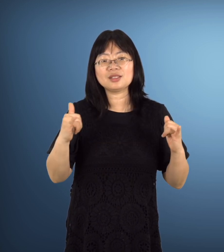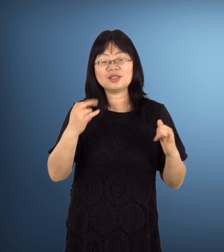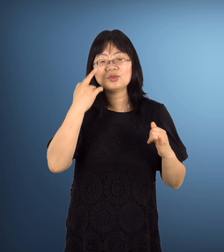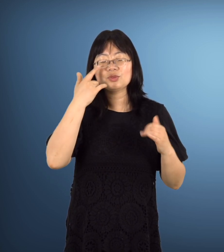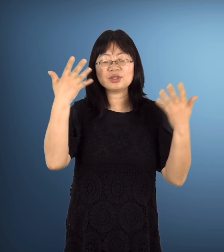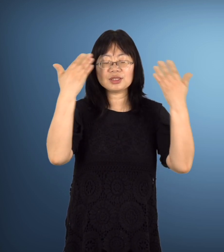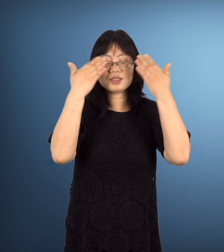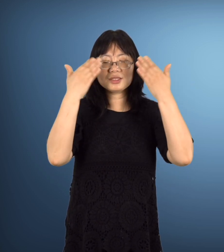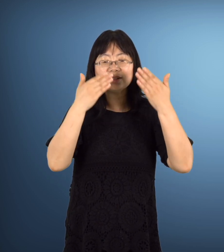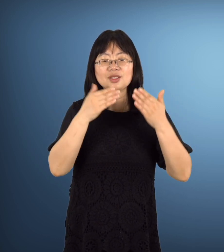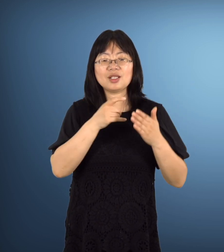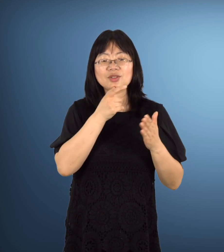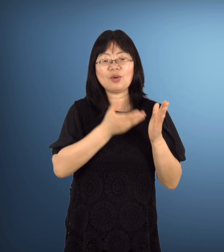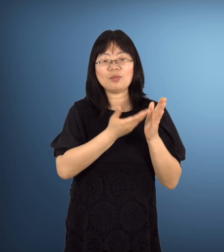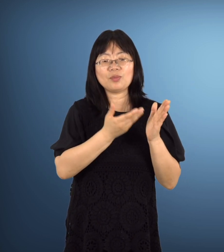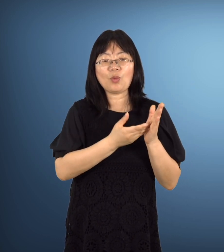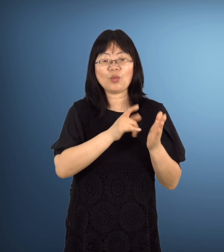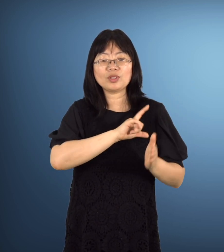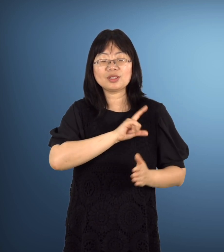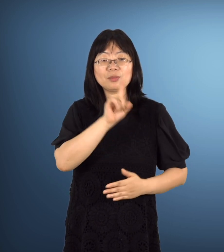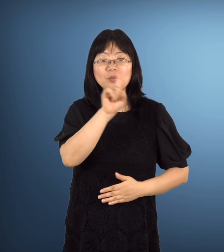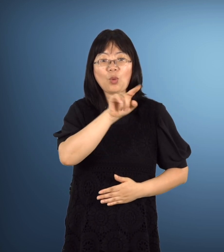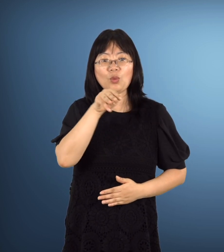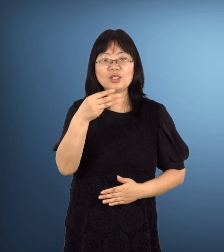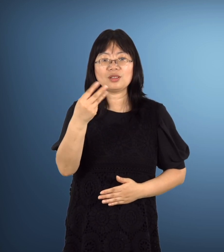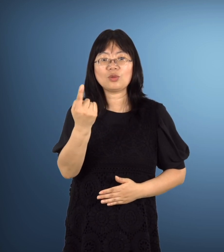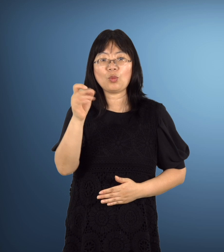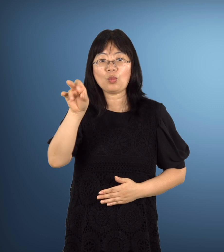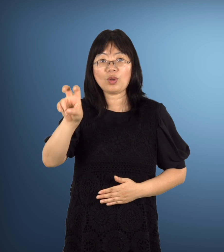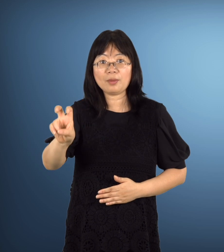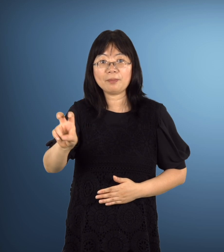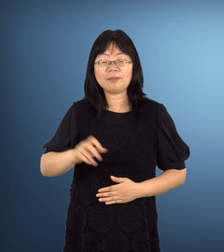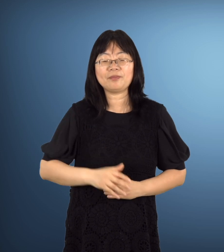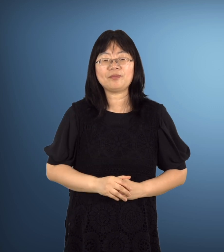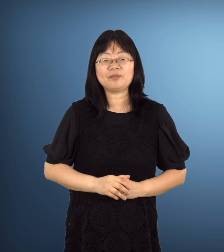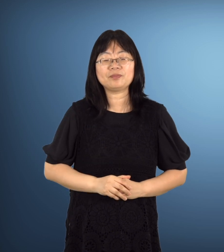씻은 연못 이름이 뭐요? 실로암.